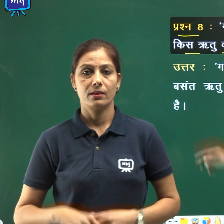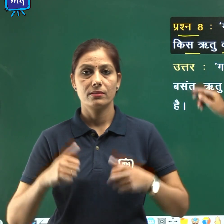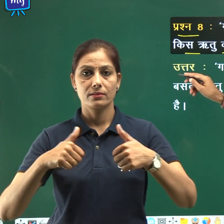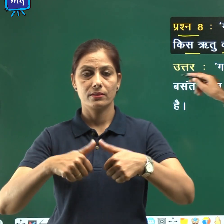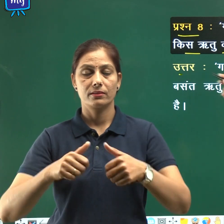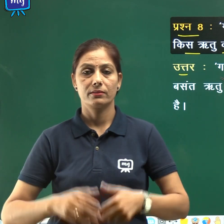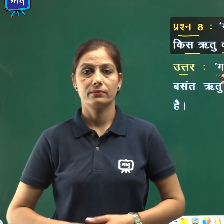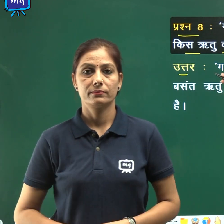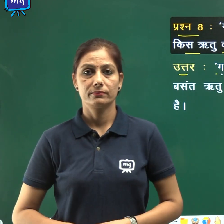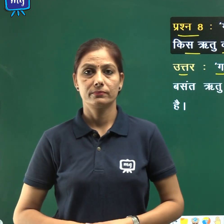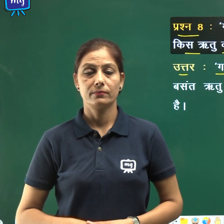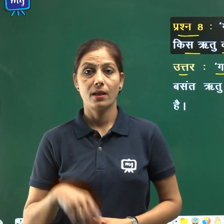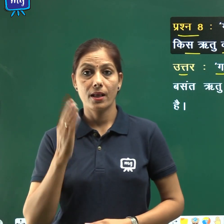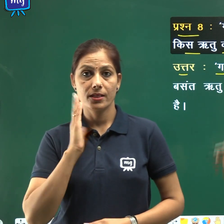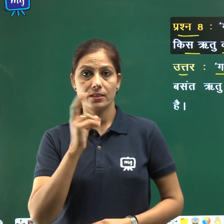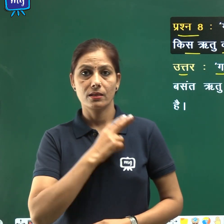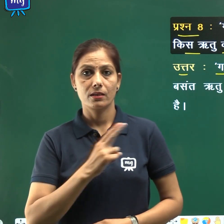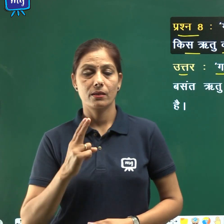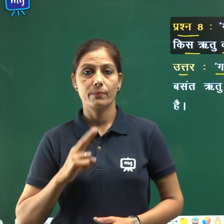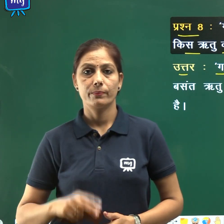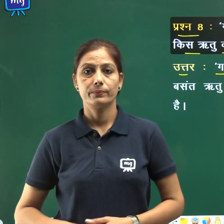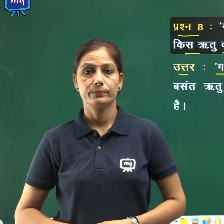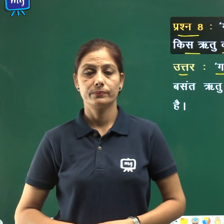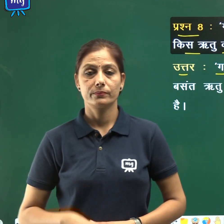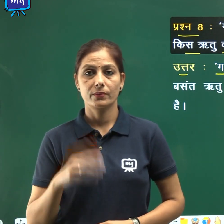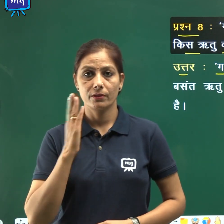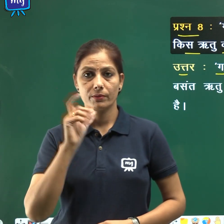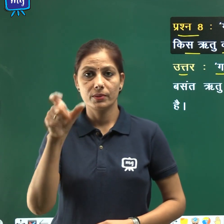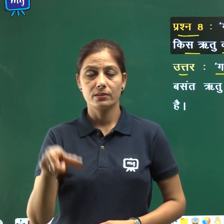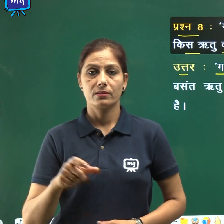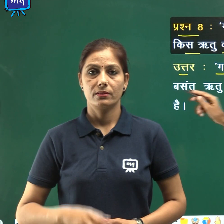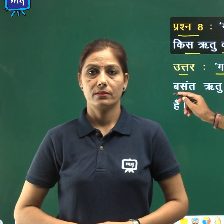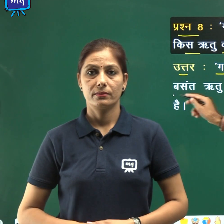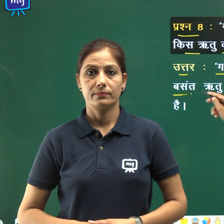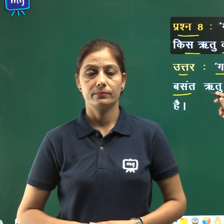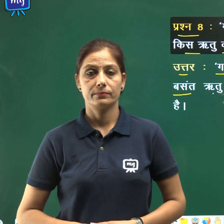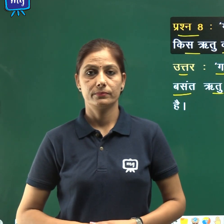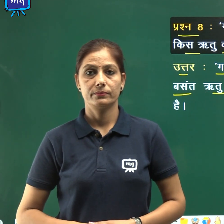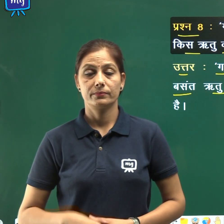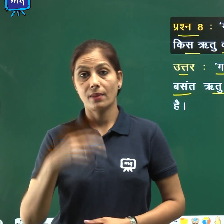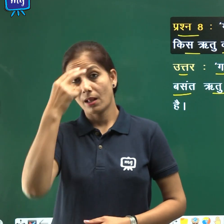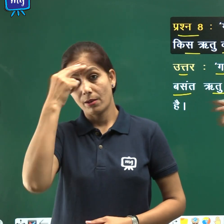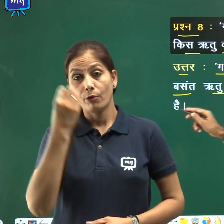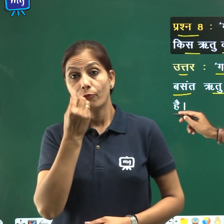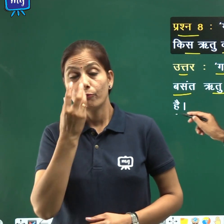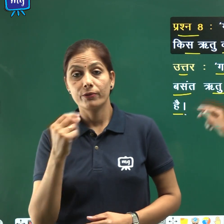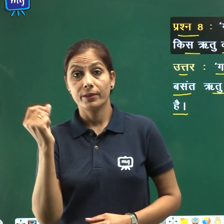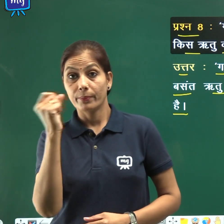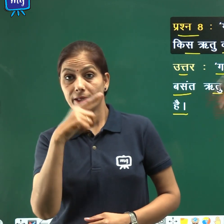उत्तर है गजल में कवि ने बसंत ऋतु का वर्णन किया